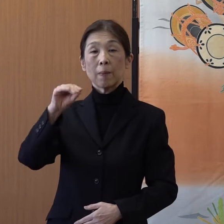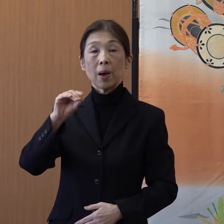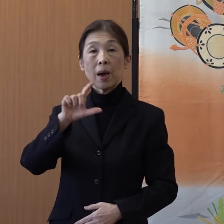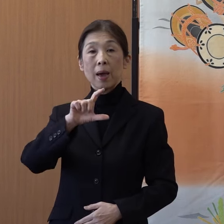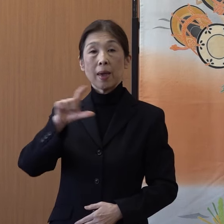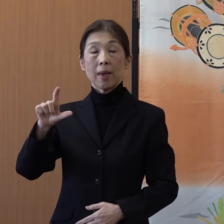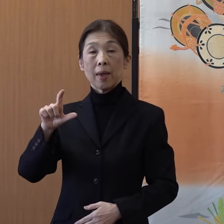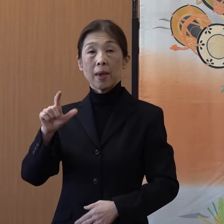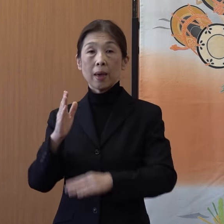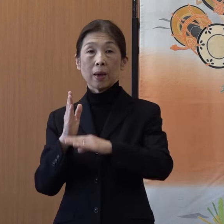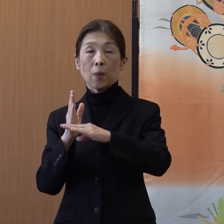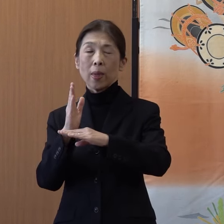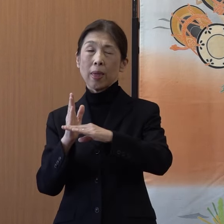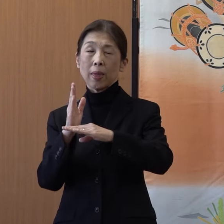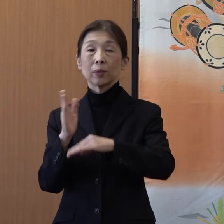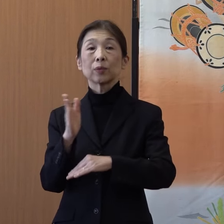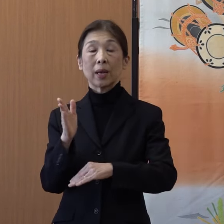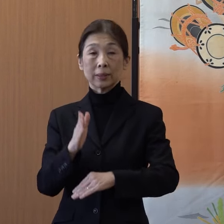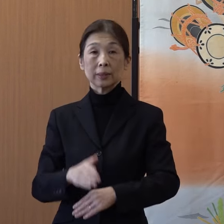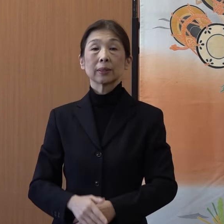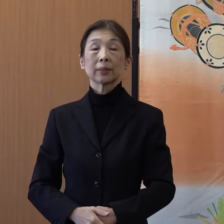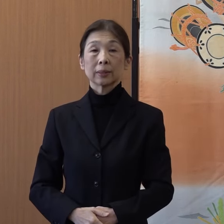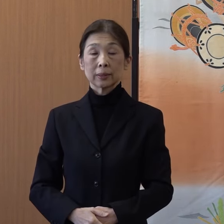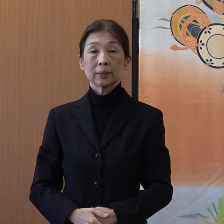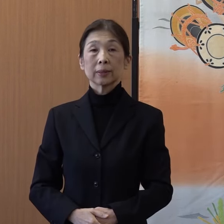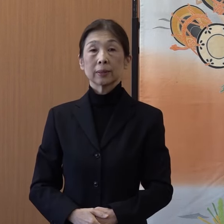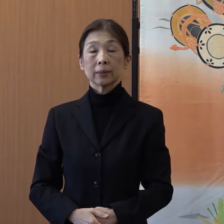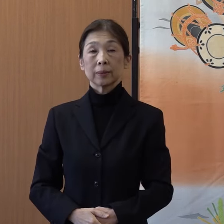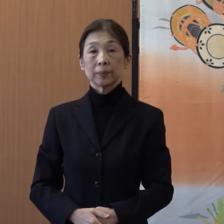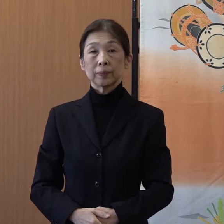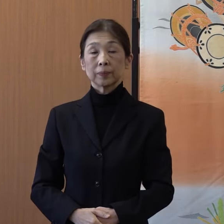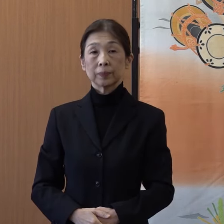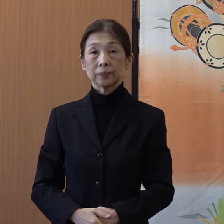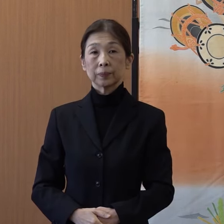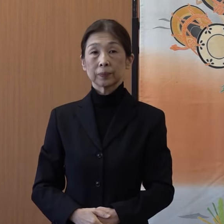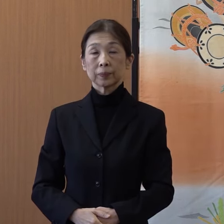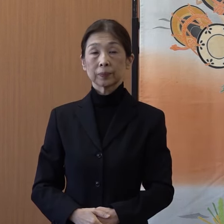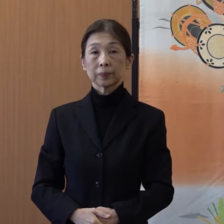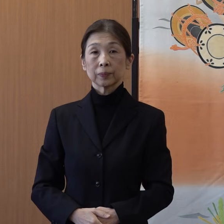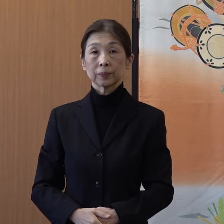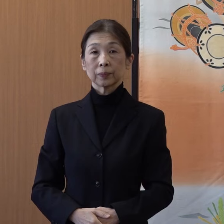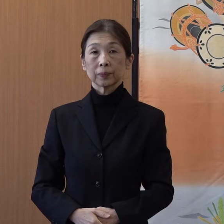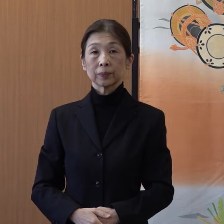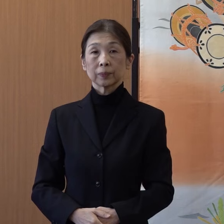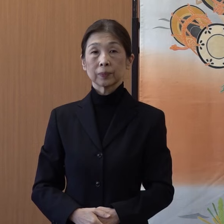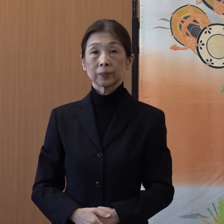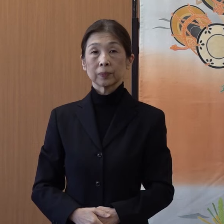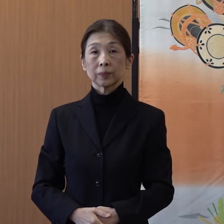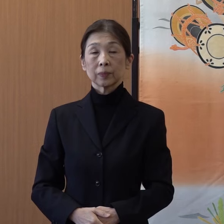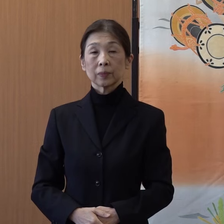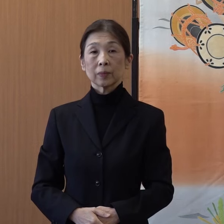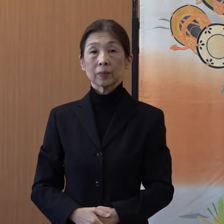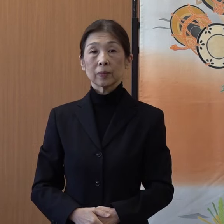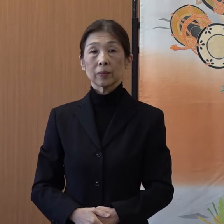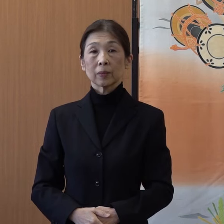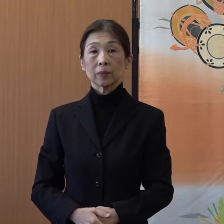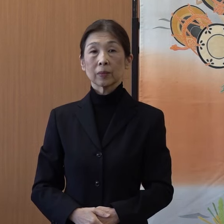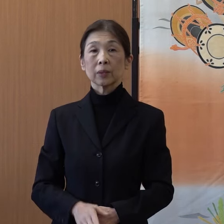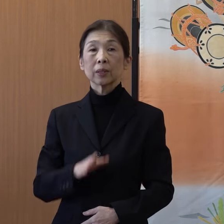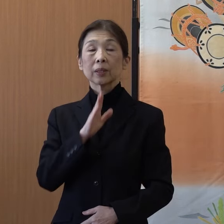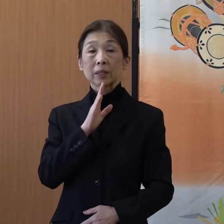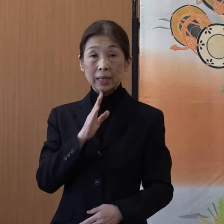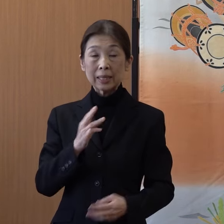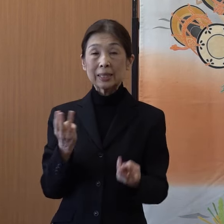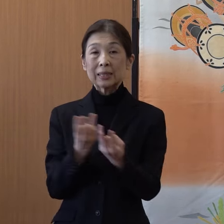4、5月は1000万、 はい、 はい、なのでかなり人が減ってき